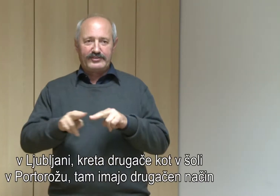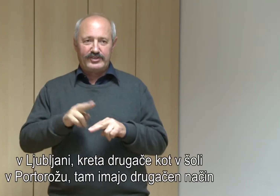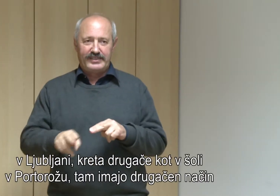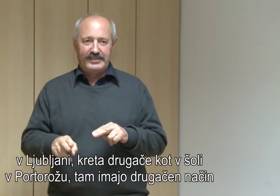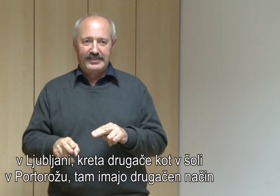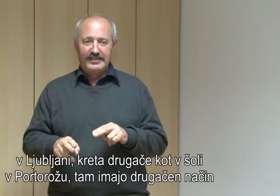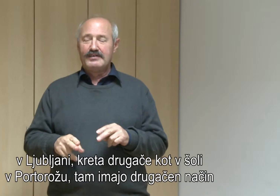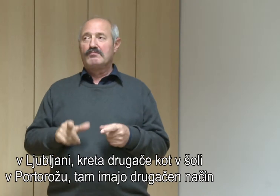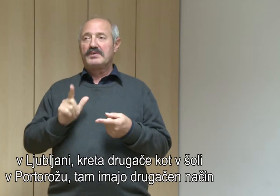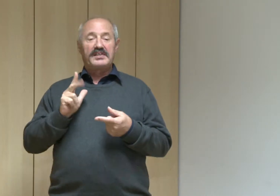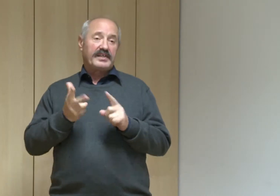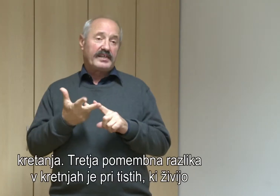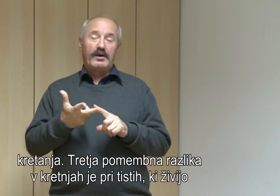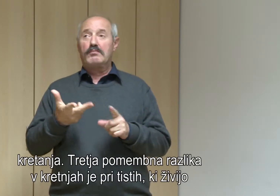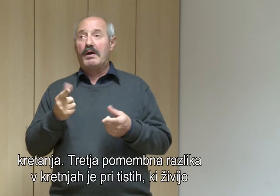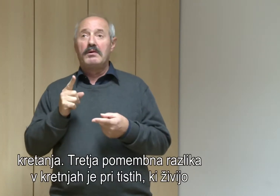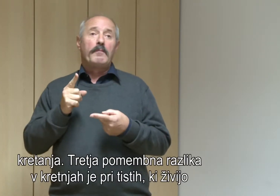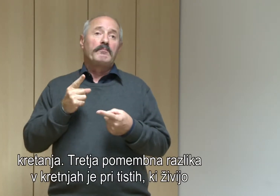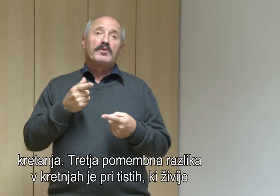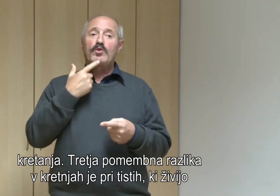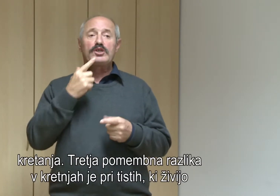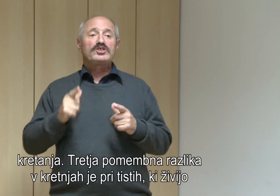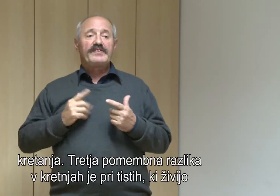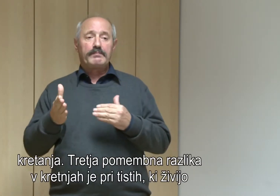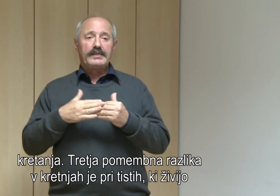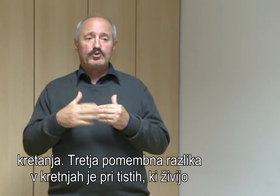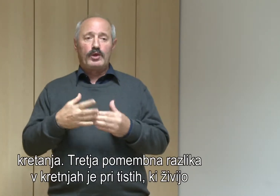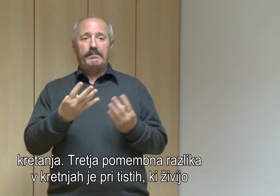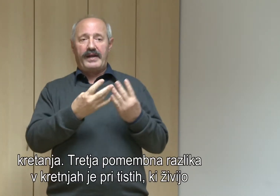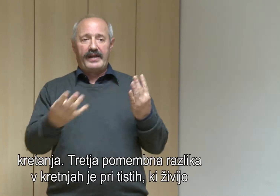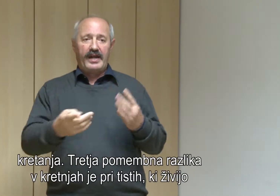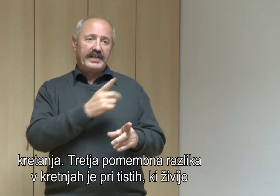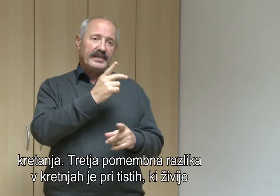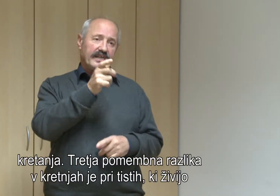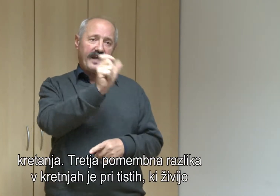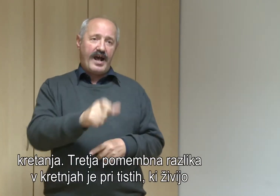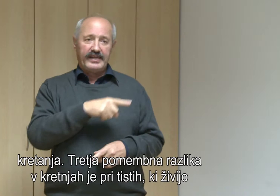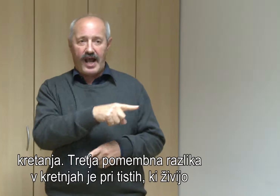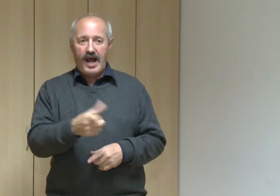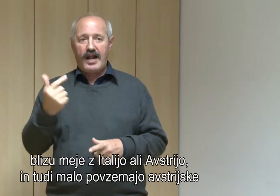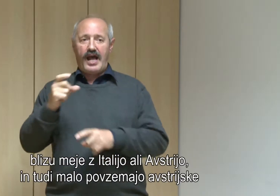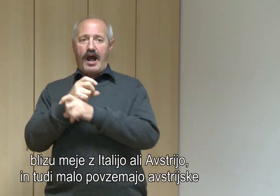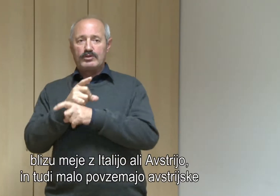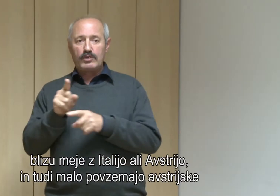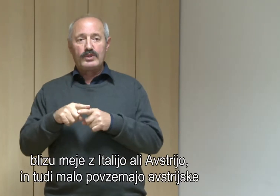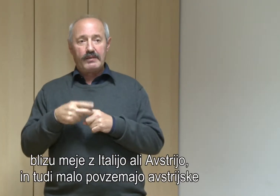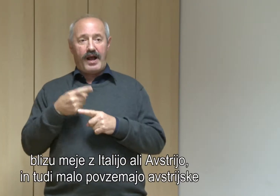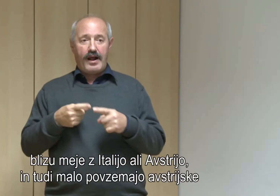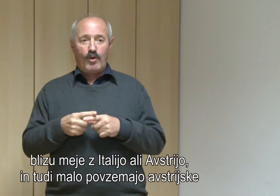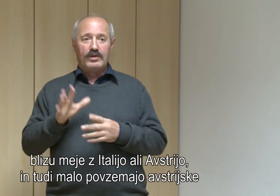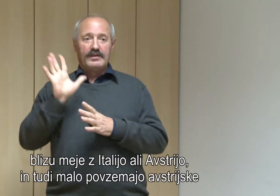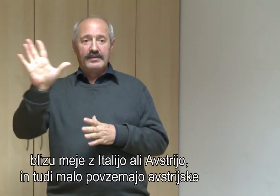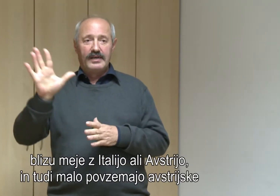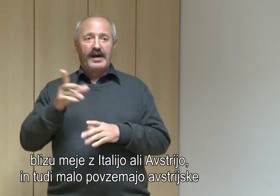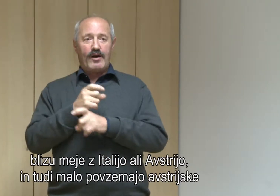drugoj način. Tako da, prvo je bilo meje, traja, ali se to ne